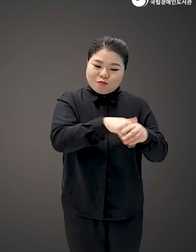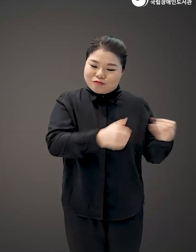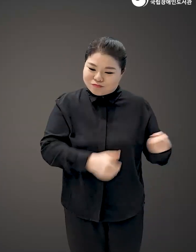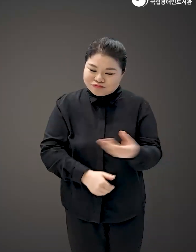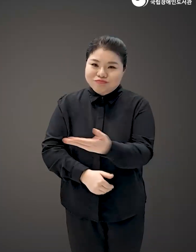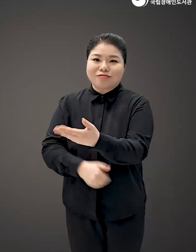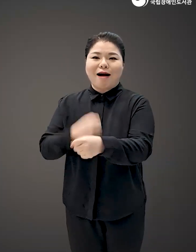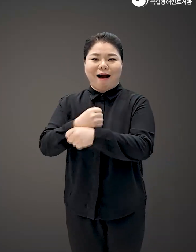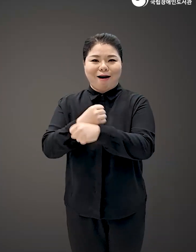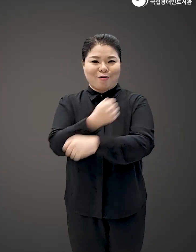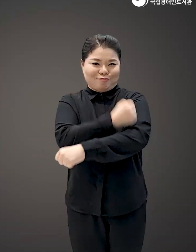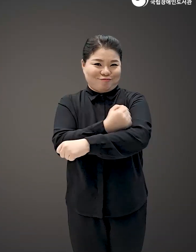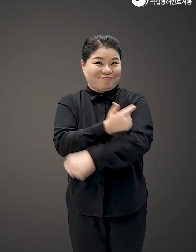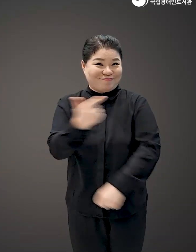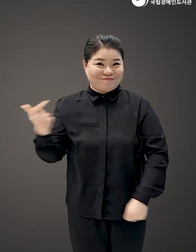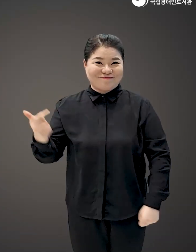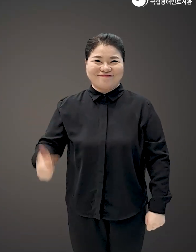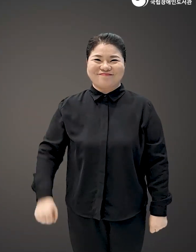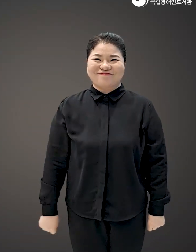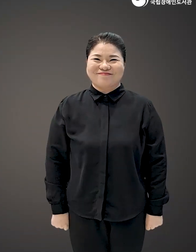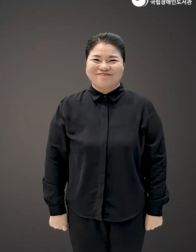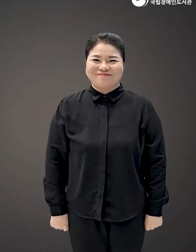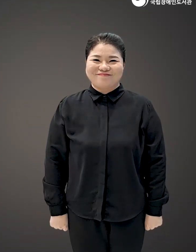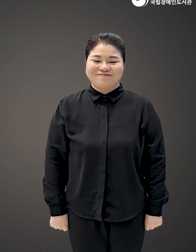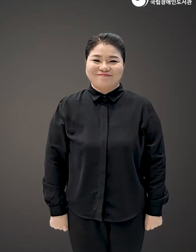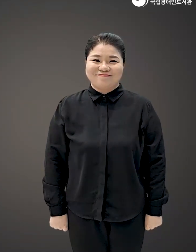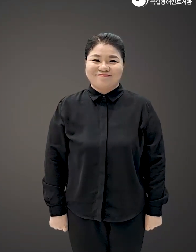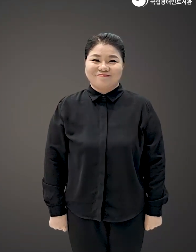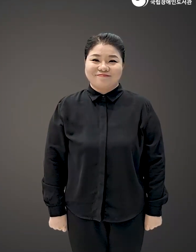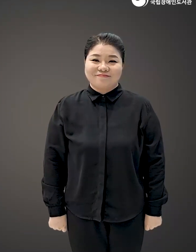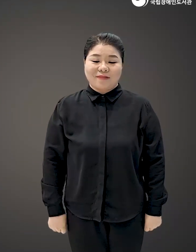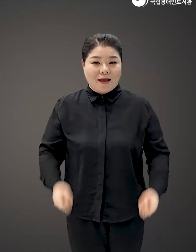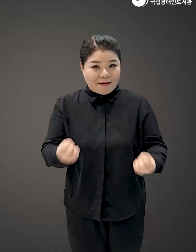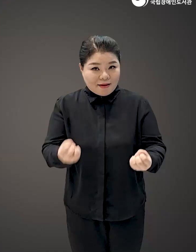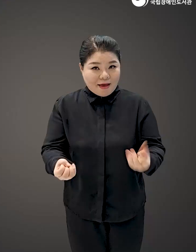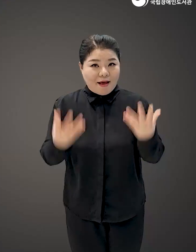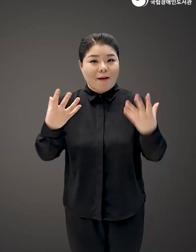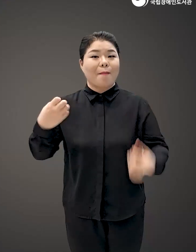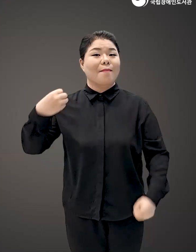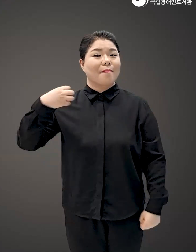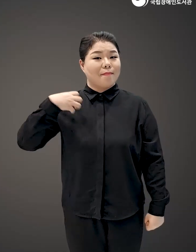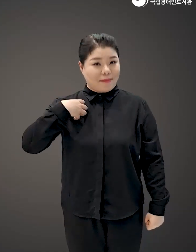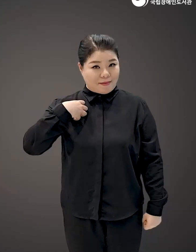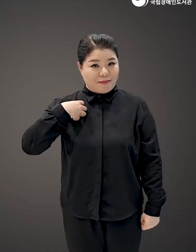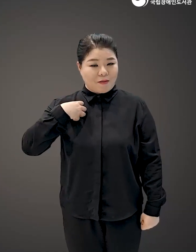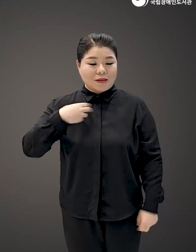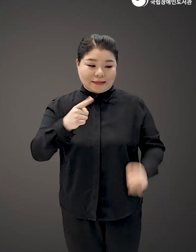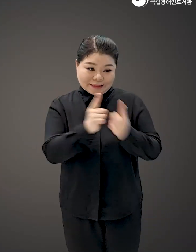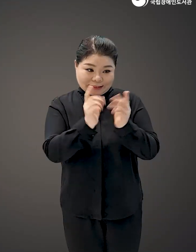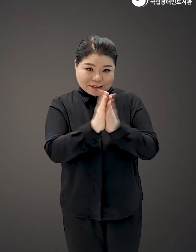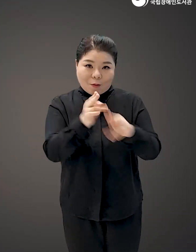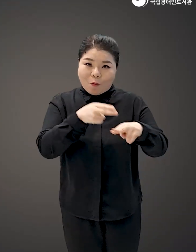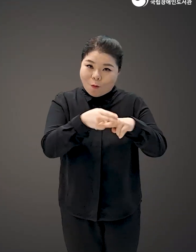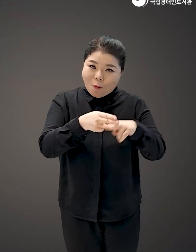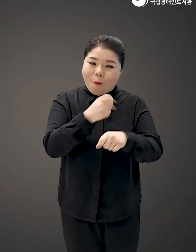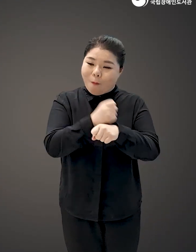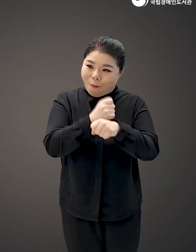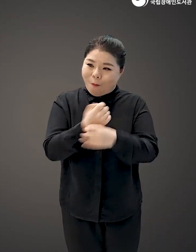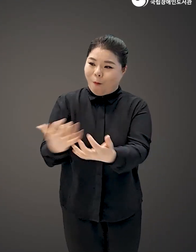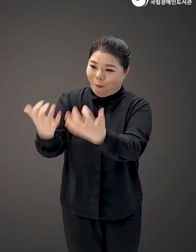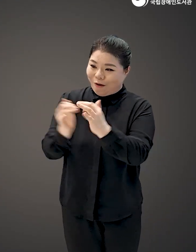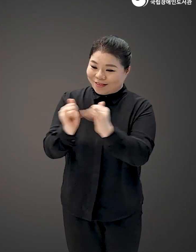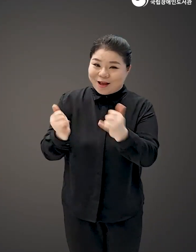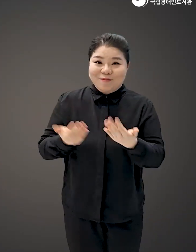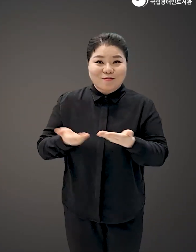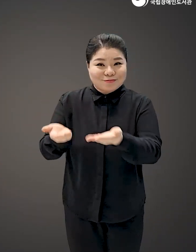알리는 데에도 많은 노력을 기울이고 있죠. 여러 만찬과 행사를 주최하고 직접 요리를 통해 참석한